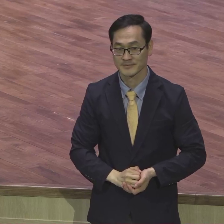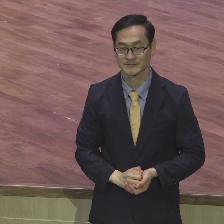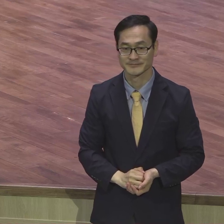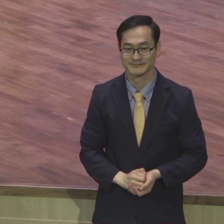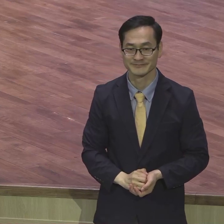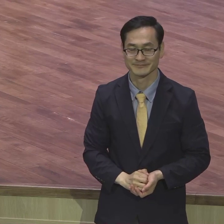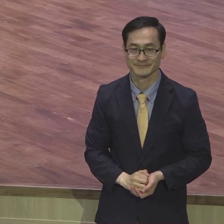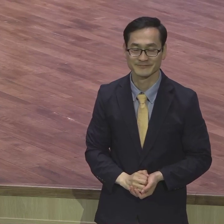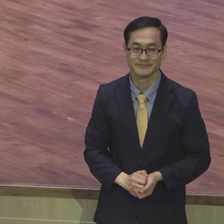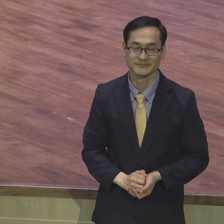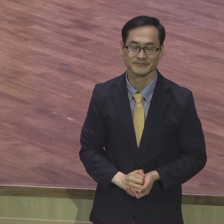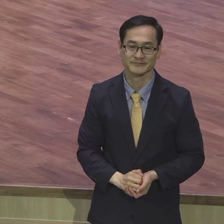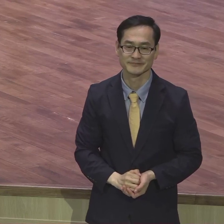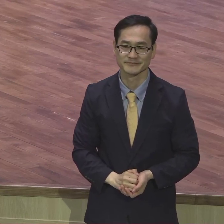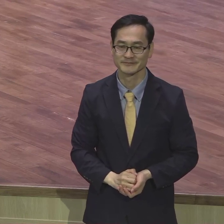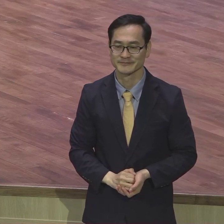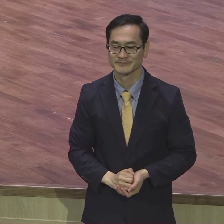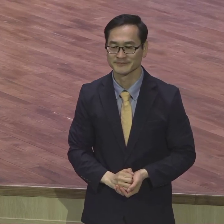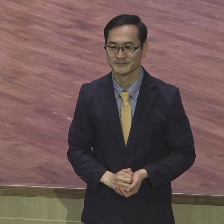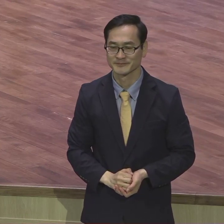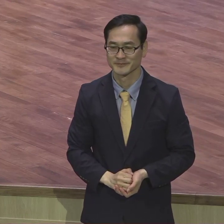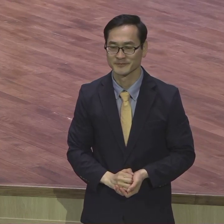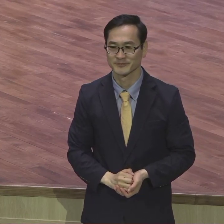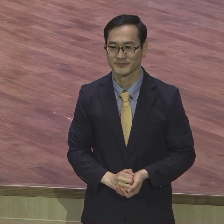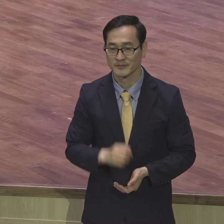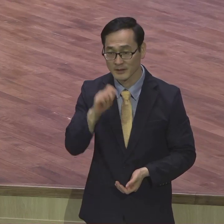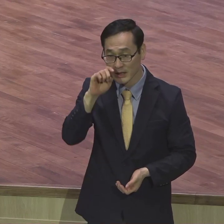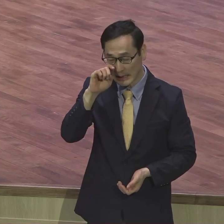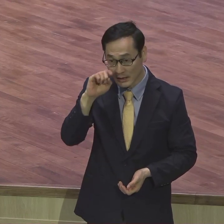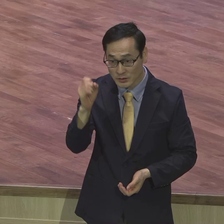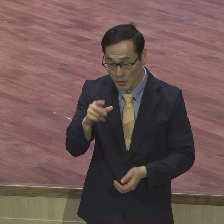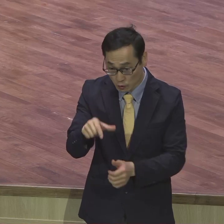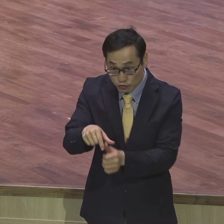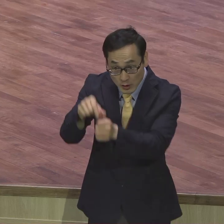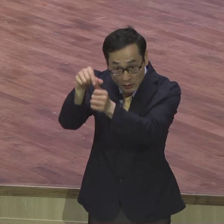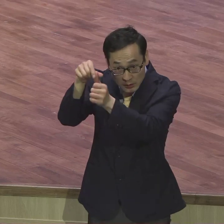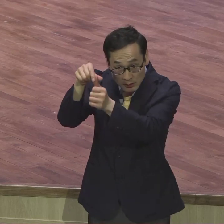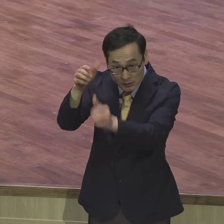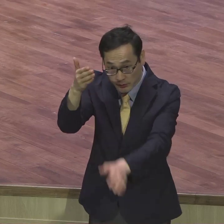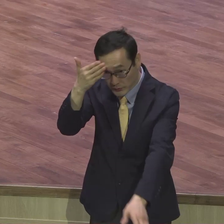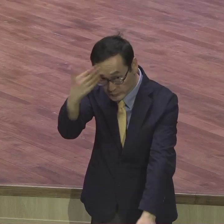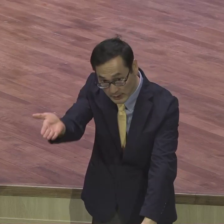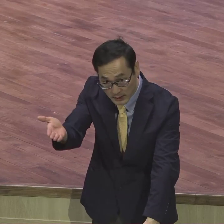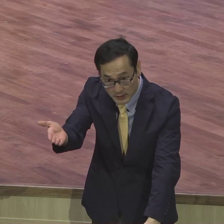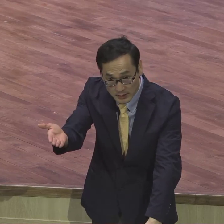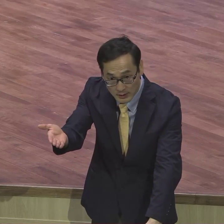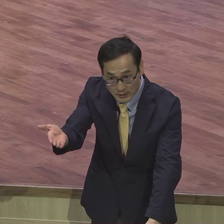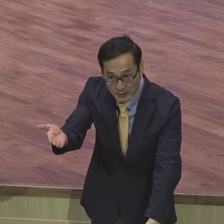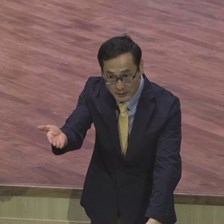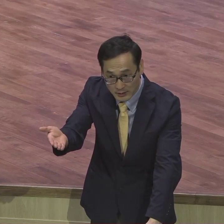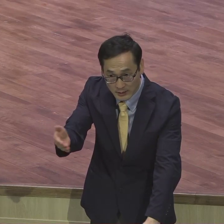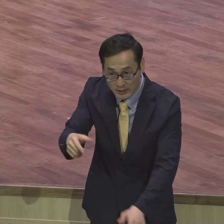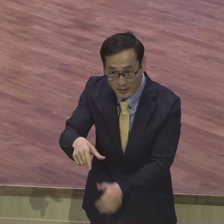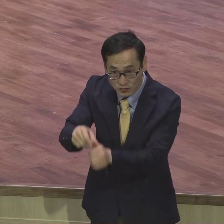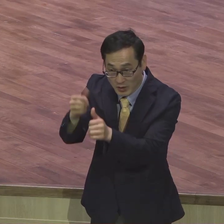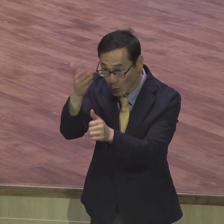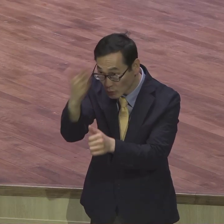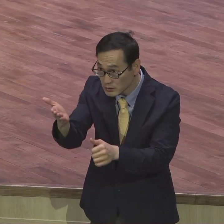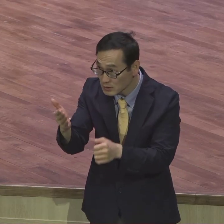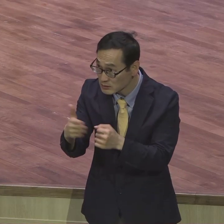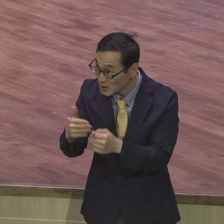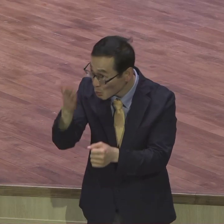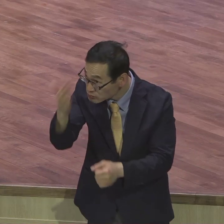이게 더더구나 공짜로 주어졌단 말이에요. 공짜로 주워놓으니까 실감을